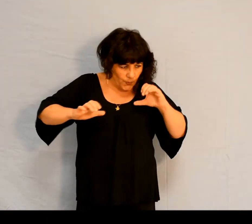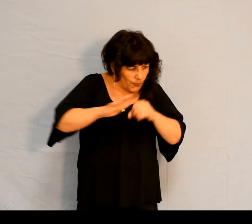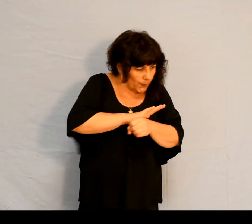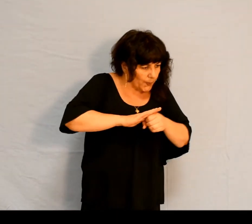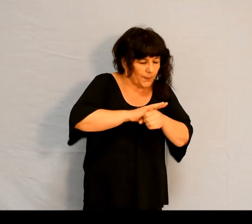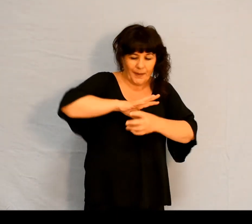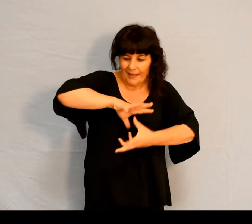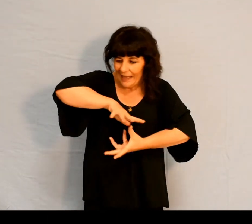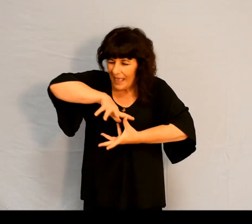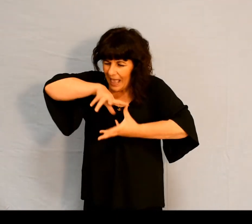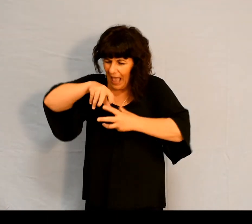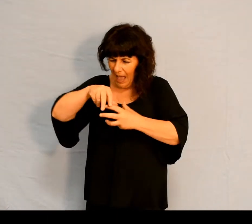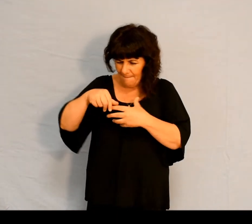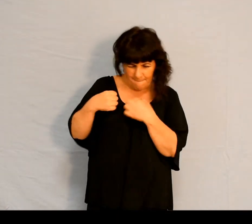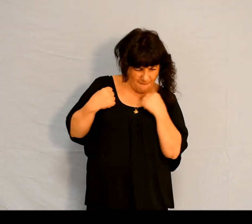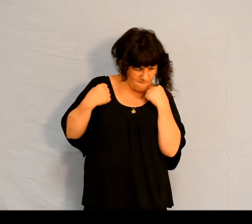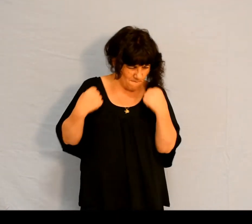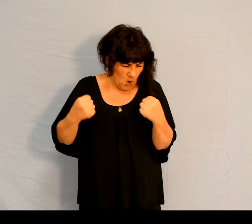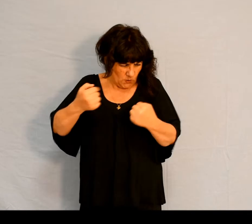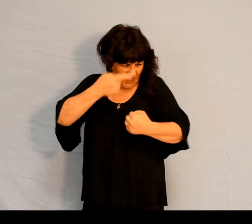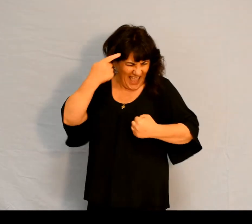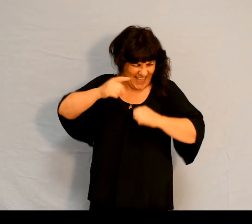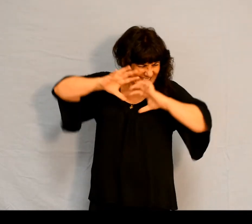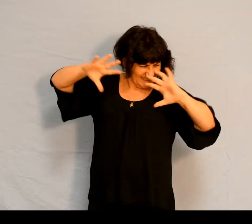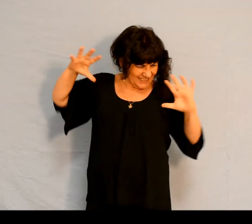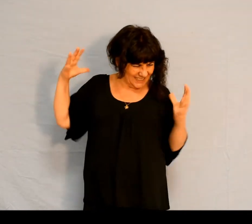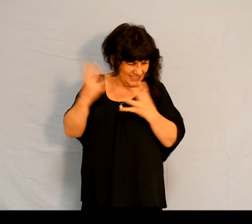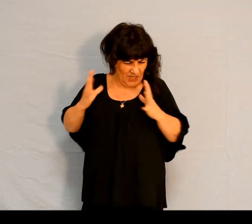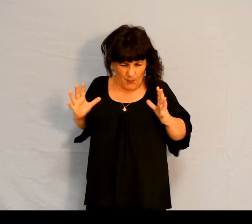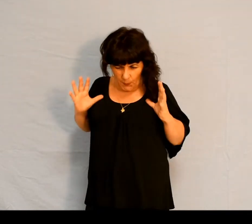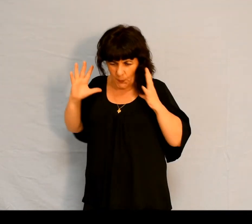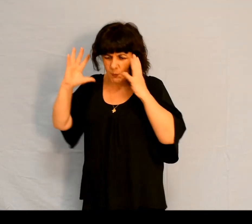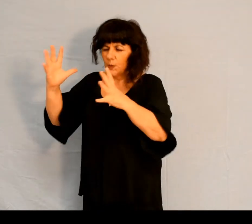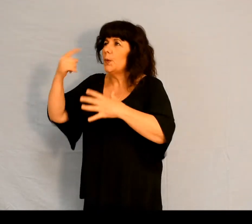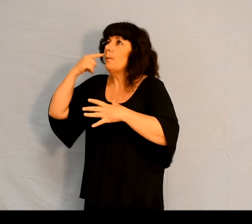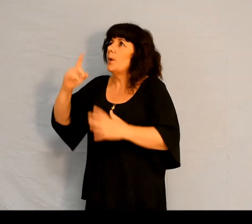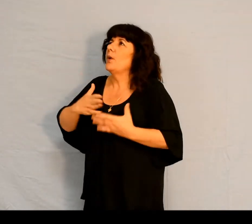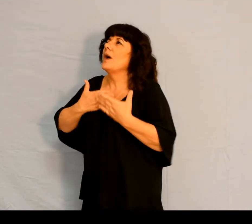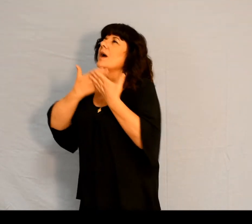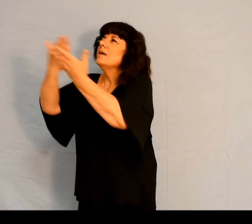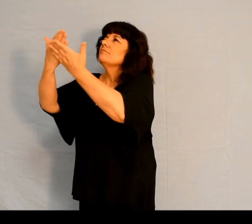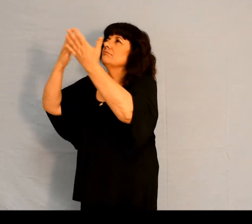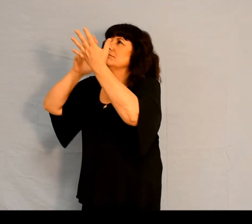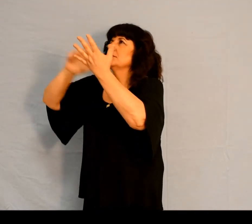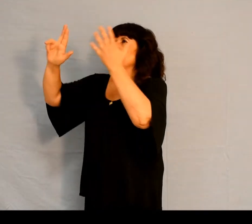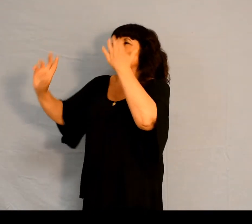de toute ta force et de toute ton intelligence, et ton prochain comme toi-même. »